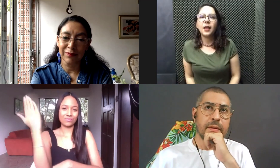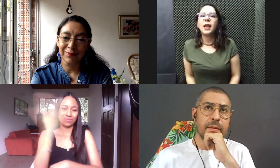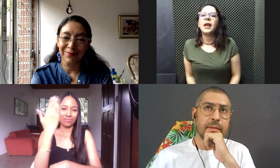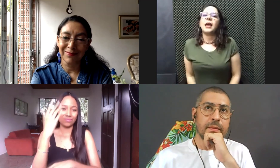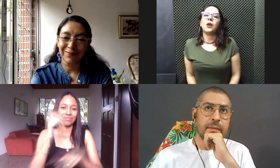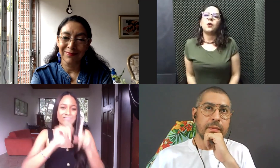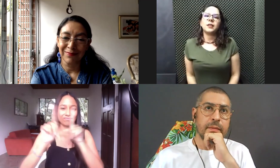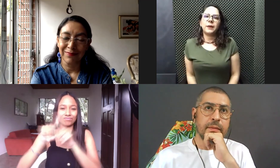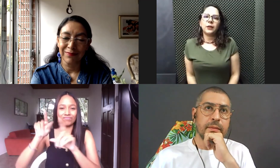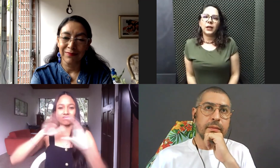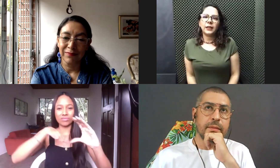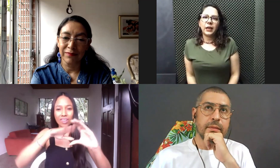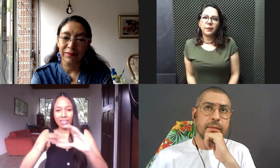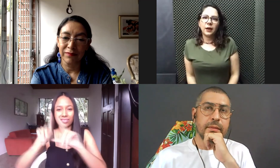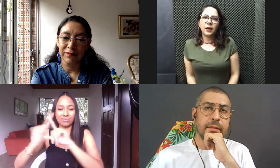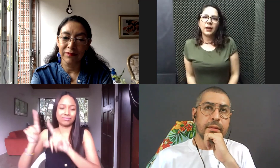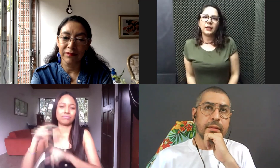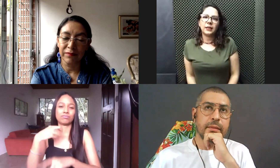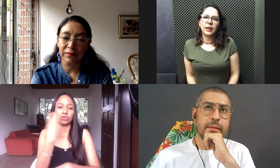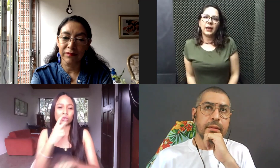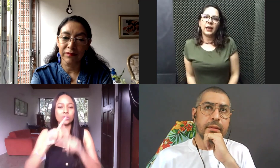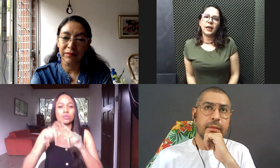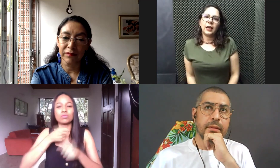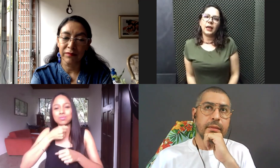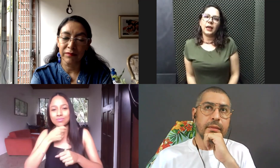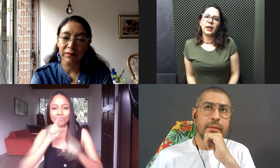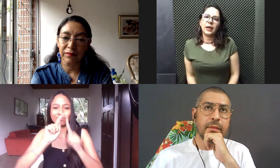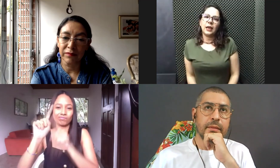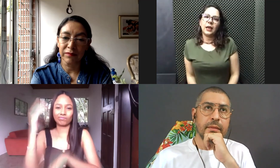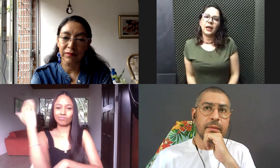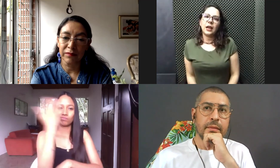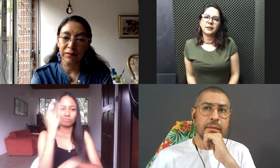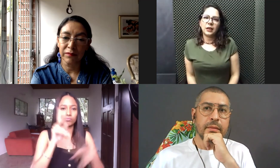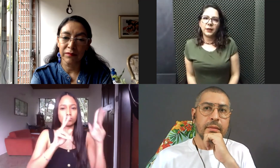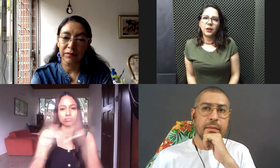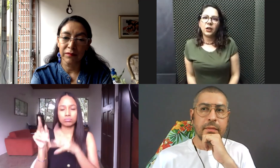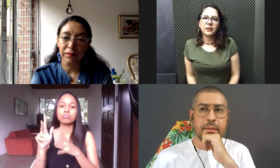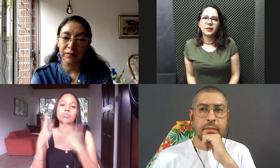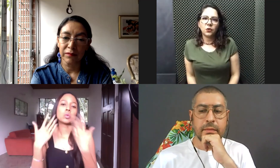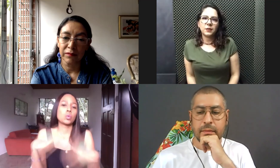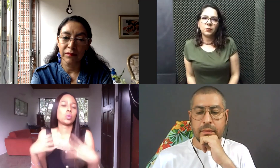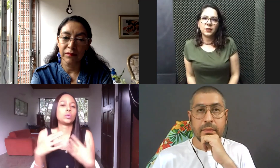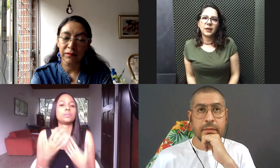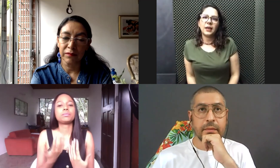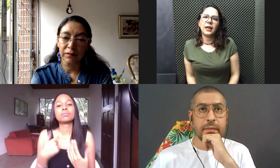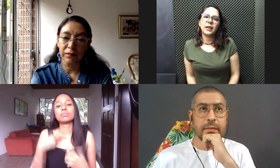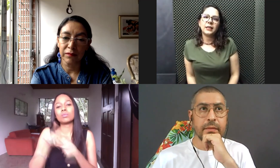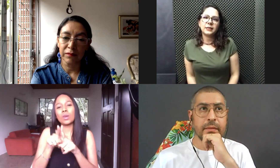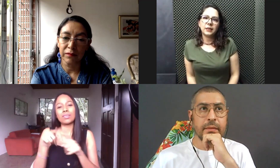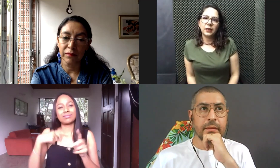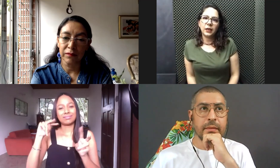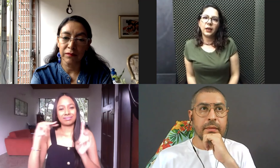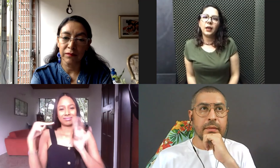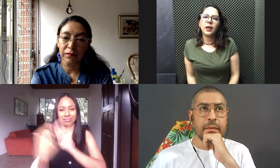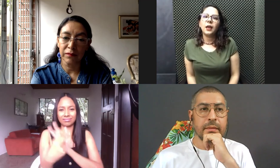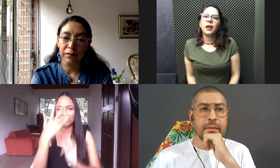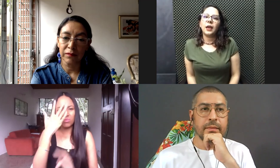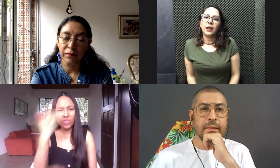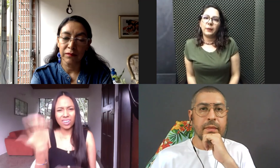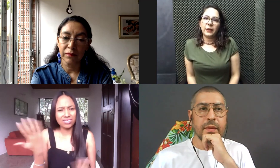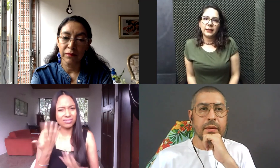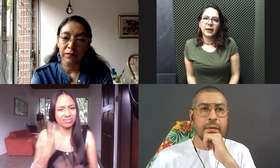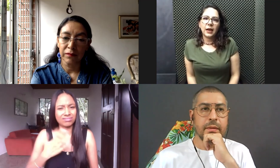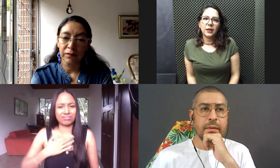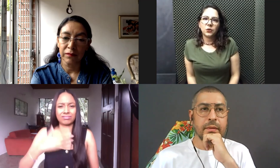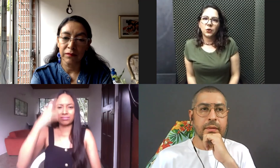Claudia. Con respecto al tema de las terapias de realización que se muestran en el cine,